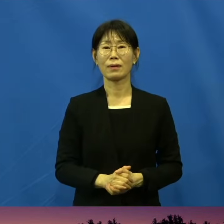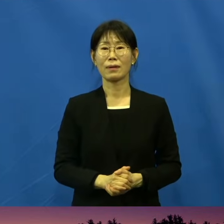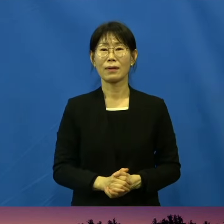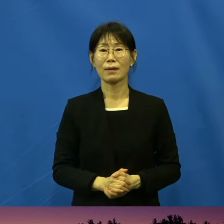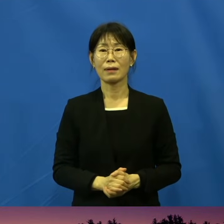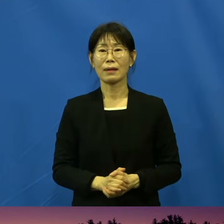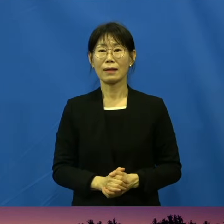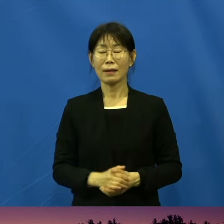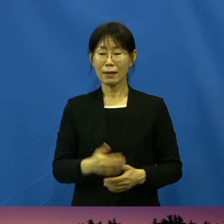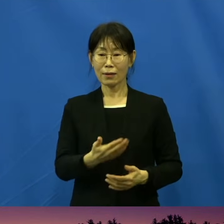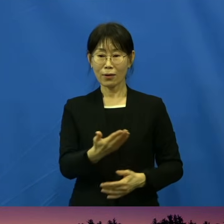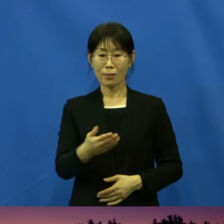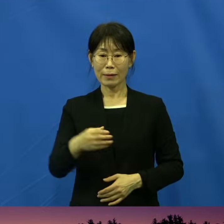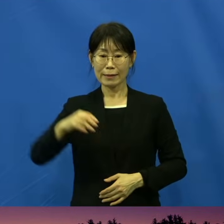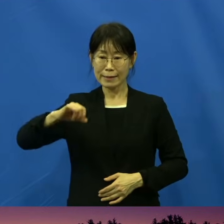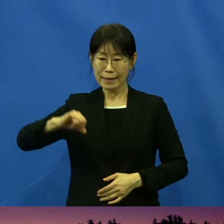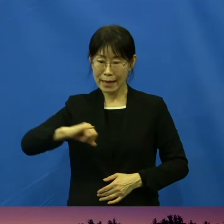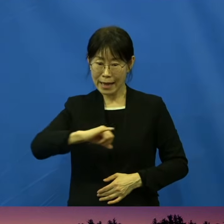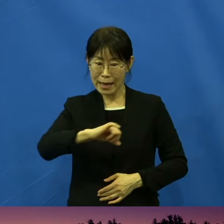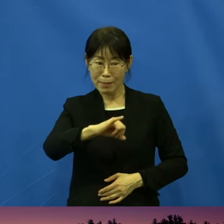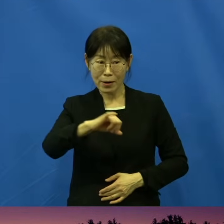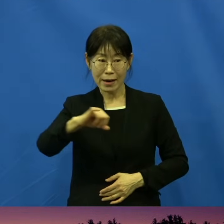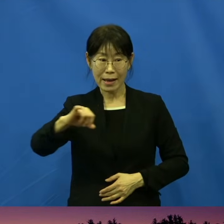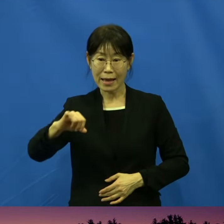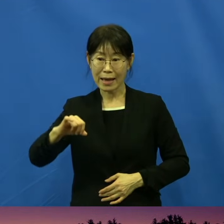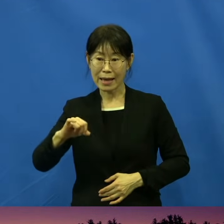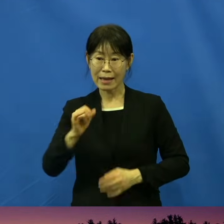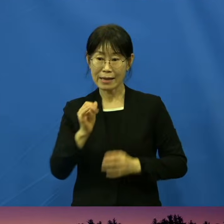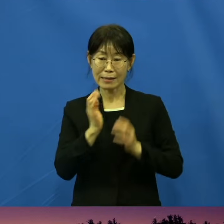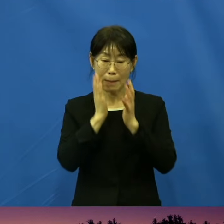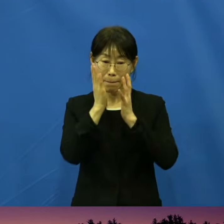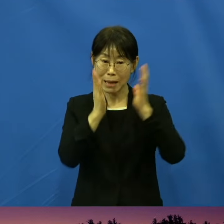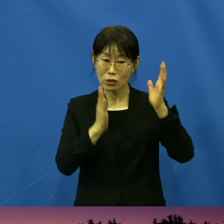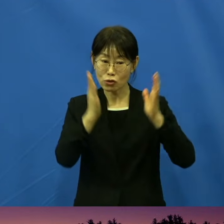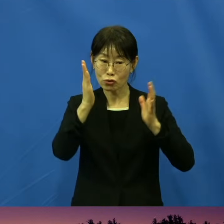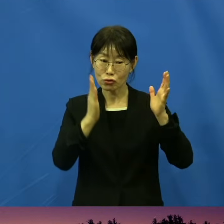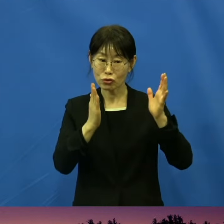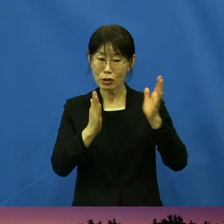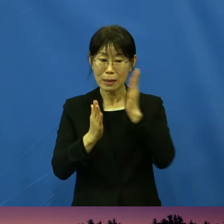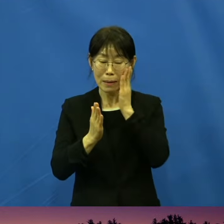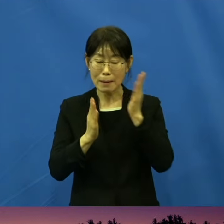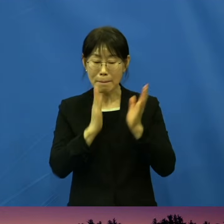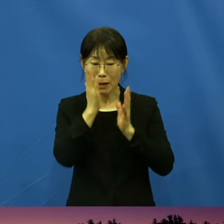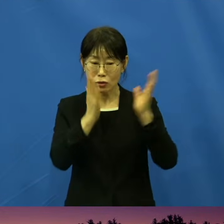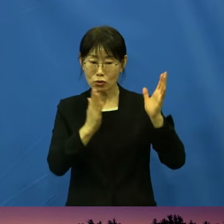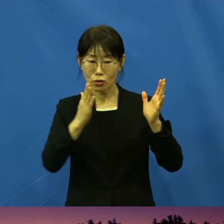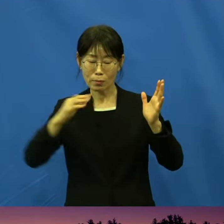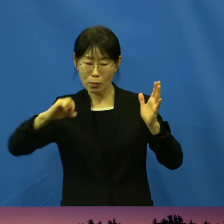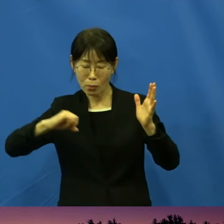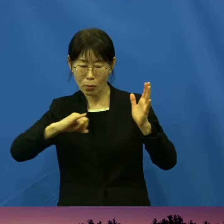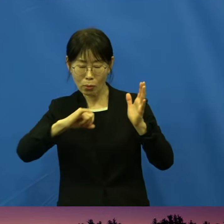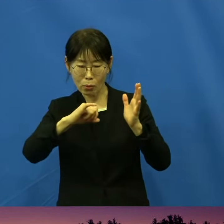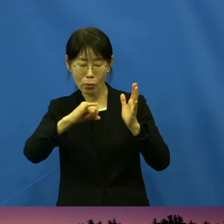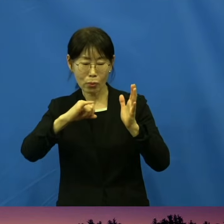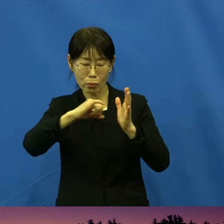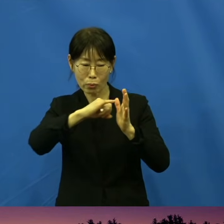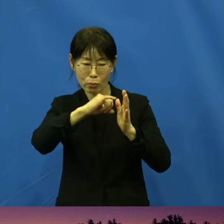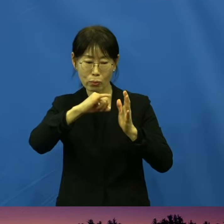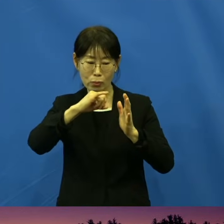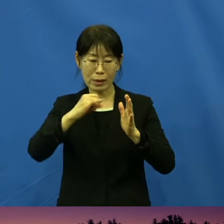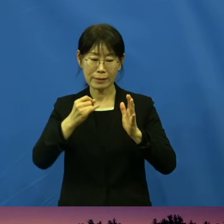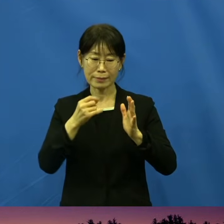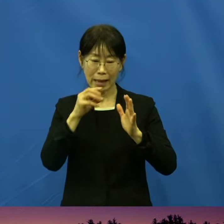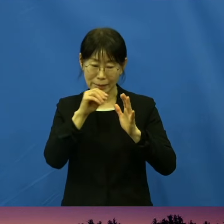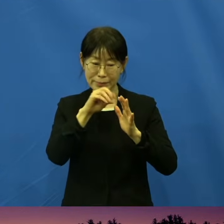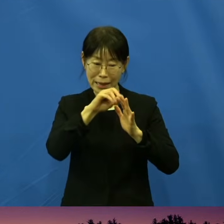여러분, 애벌레에게 양배추 잎은 매력적인 거예요. 눈길을 끄는 거예요. 근데 나비가 된 이후에는 더